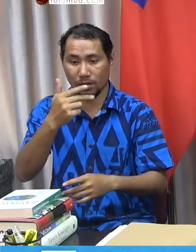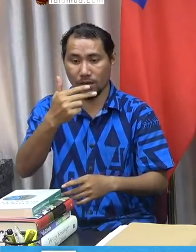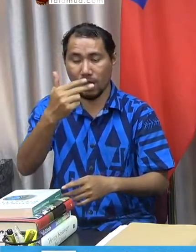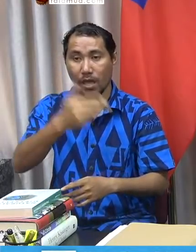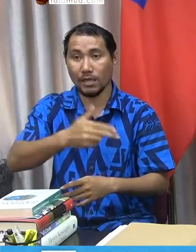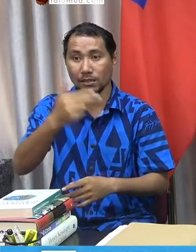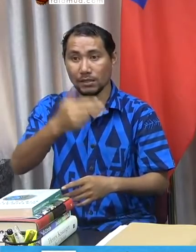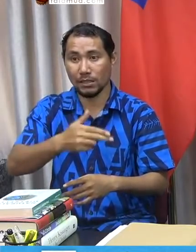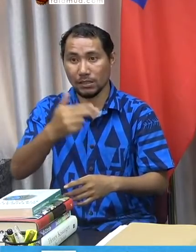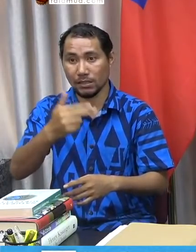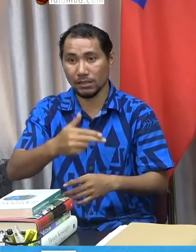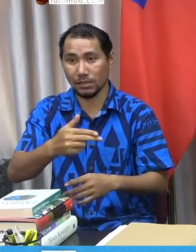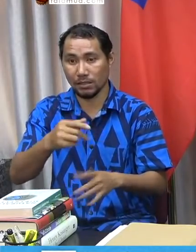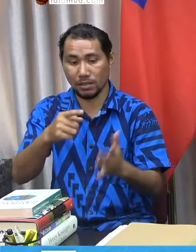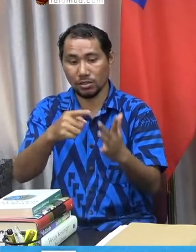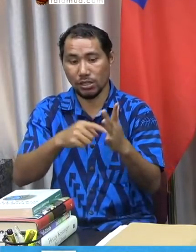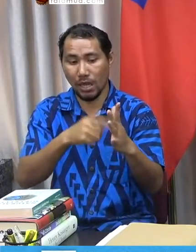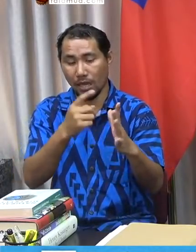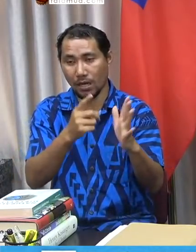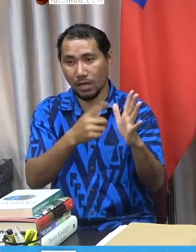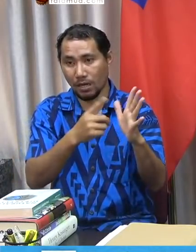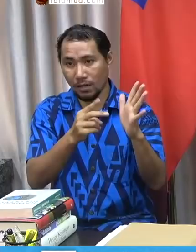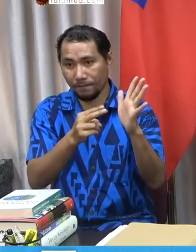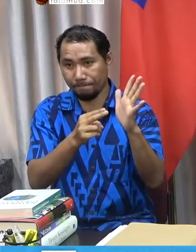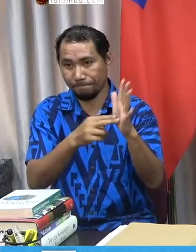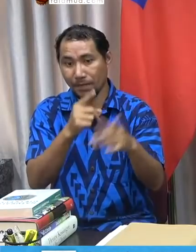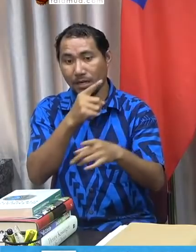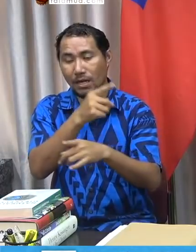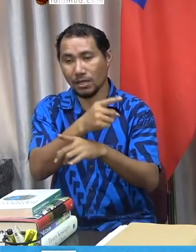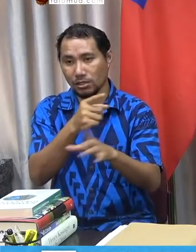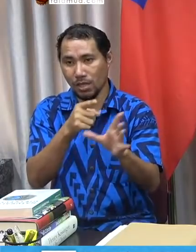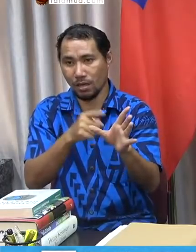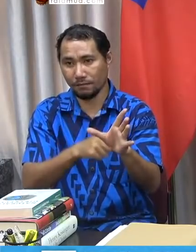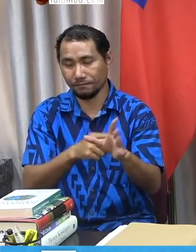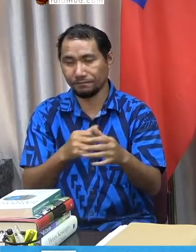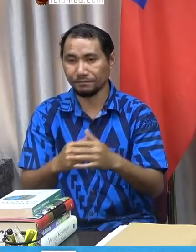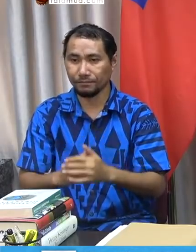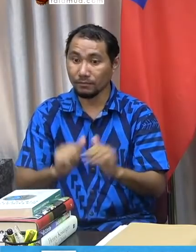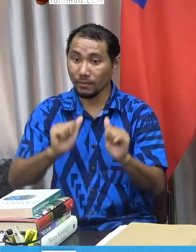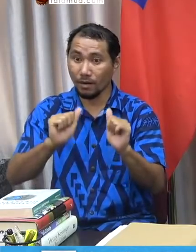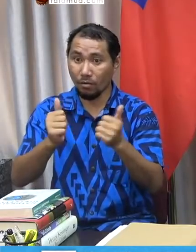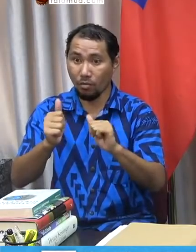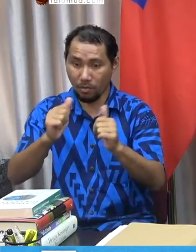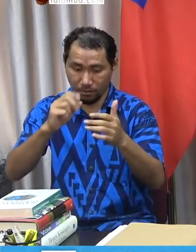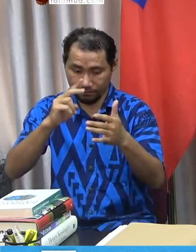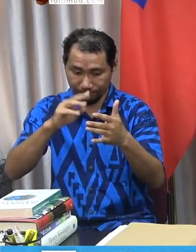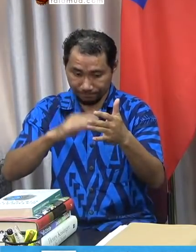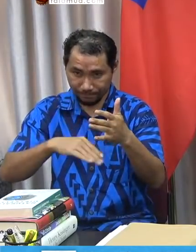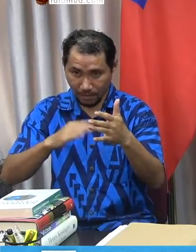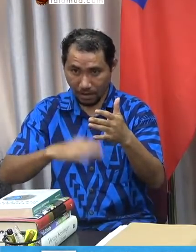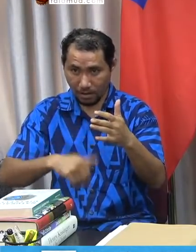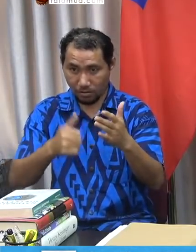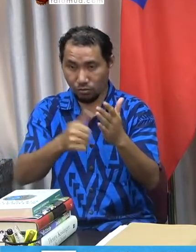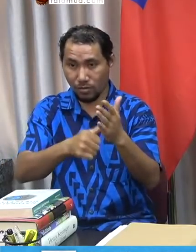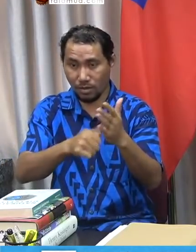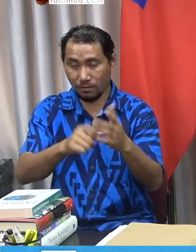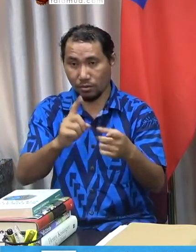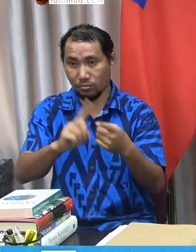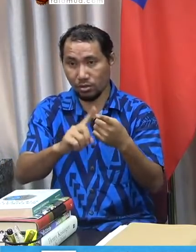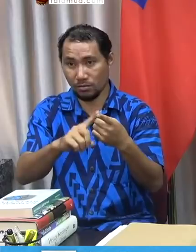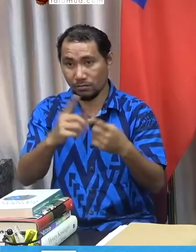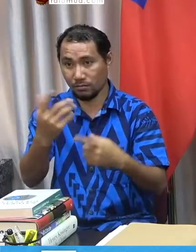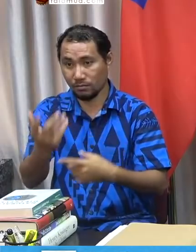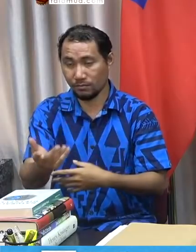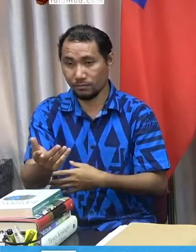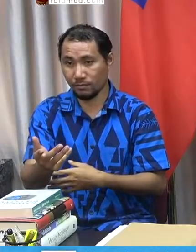fōu. I le mai ai o le whaatatia o le talo le tupe whaupopo mua, ia